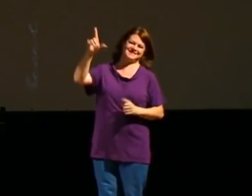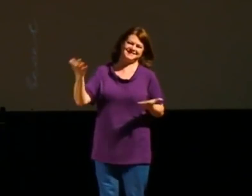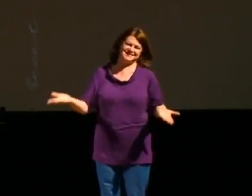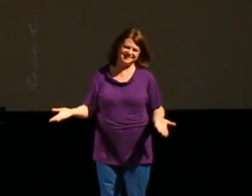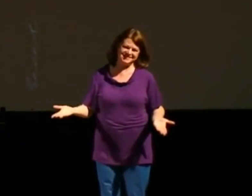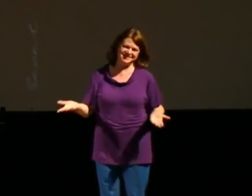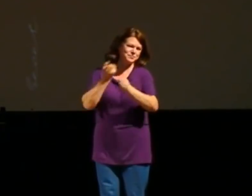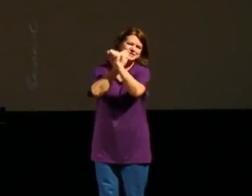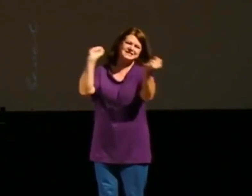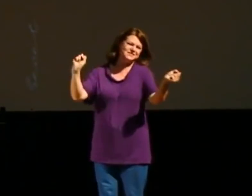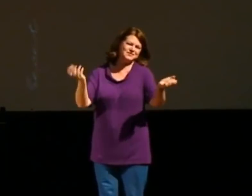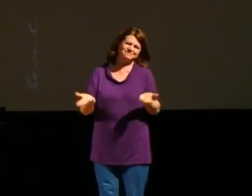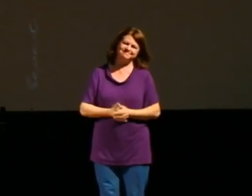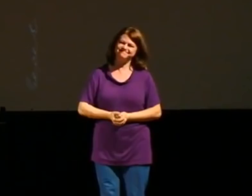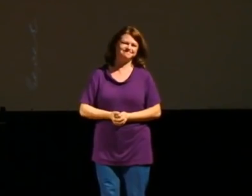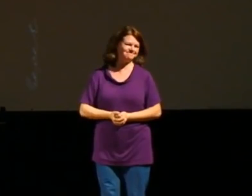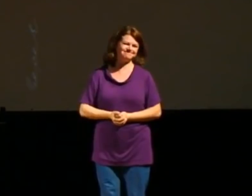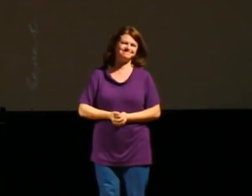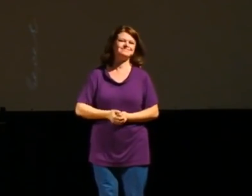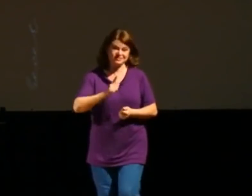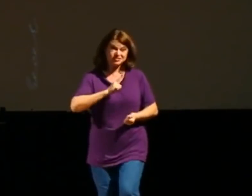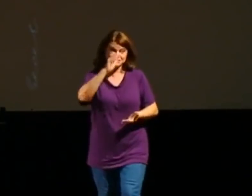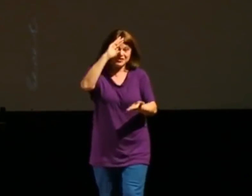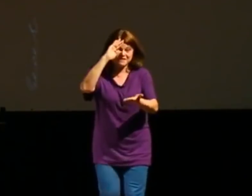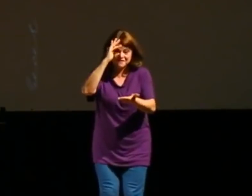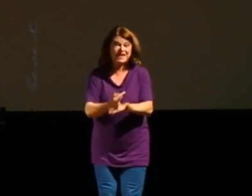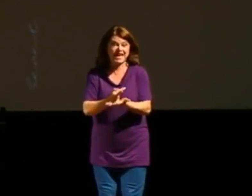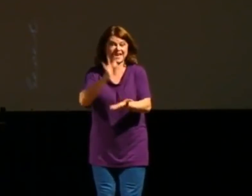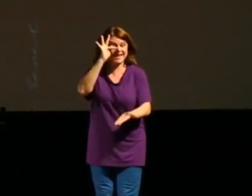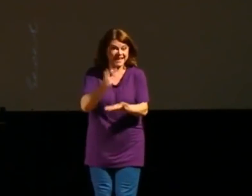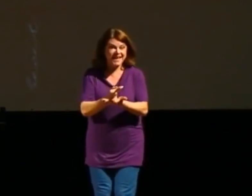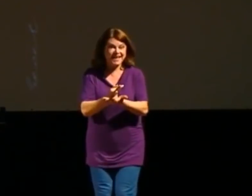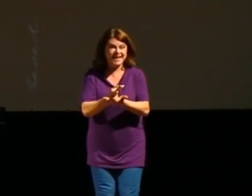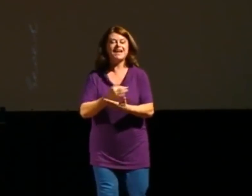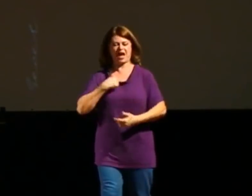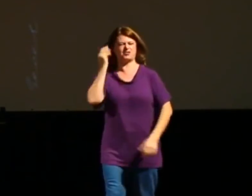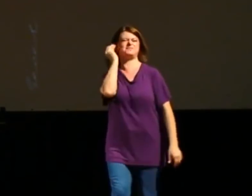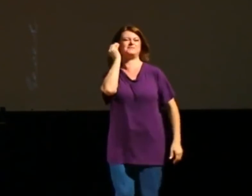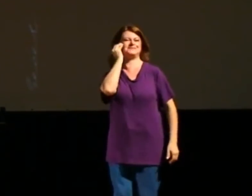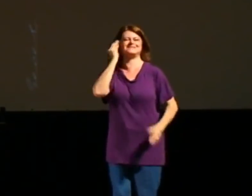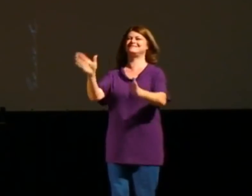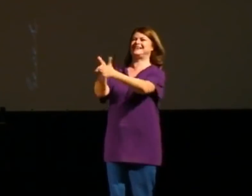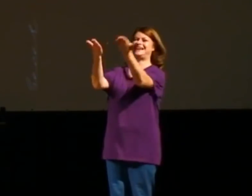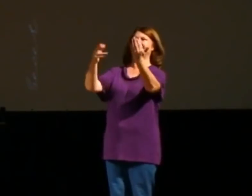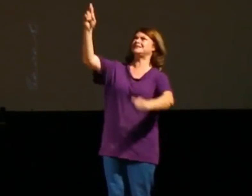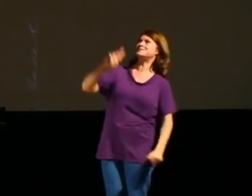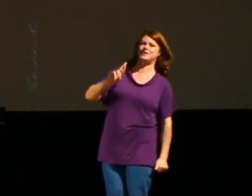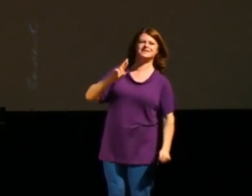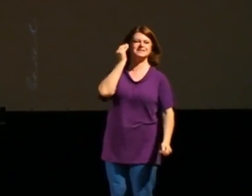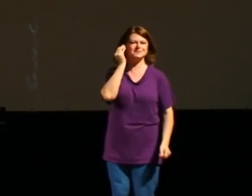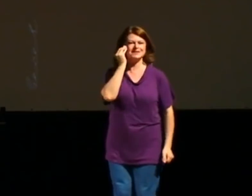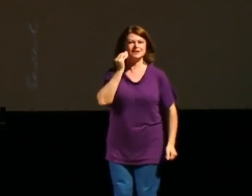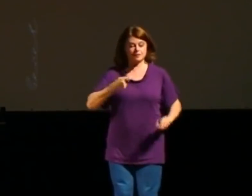Existindo fé, existe milagre. Existindo fé, existe resposta. Quando Tomé,